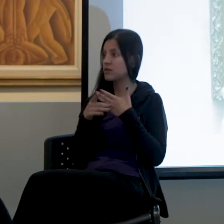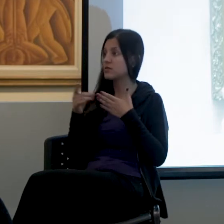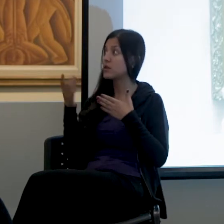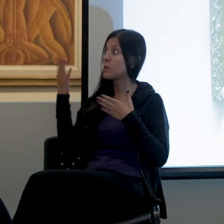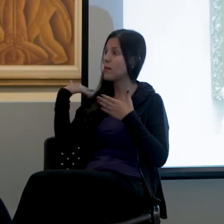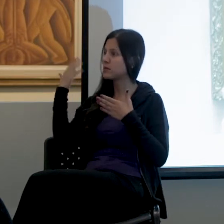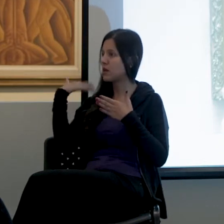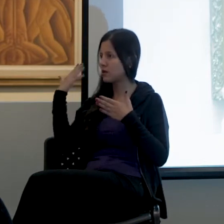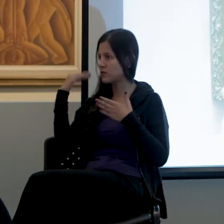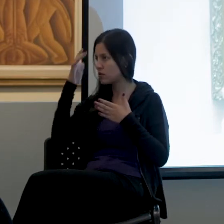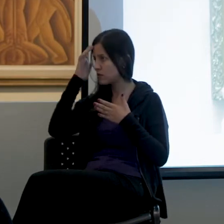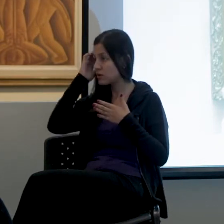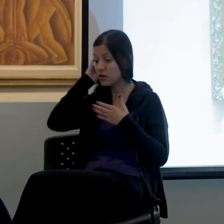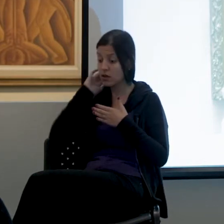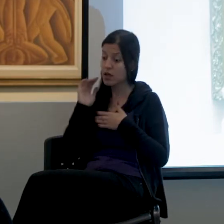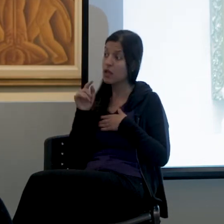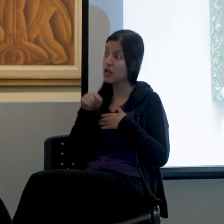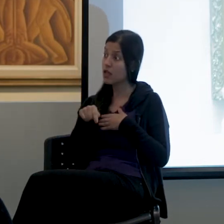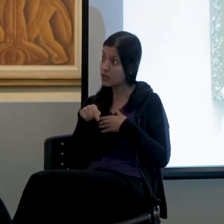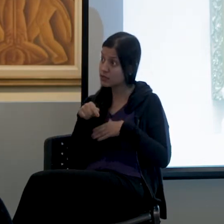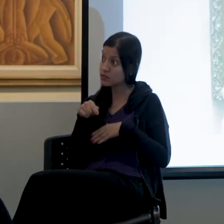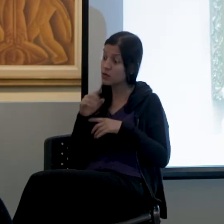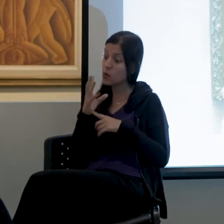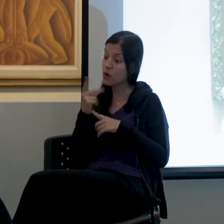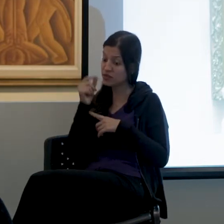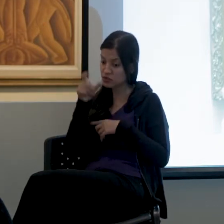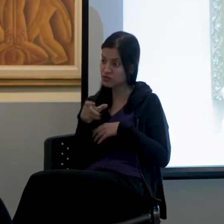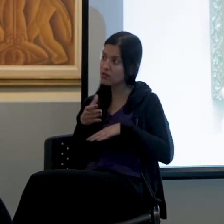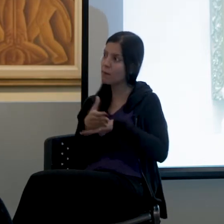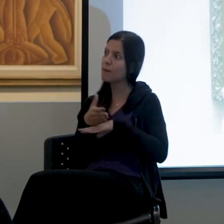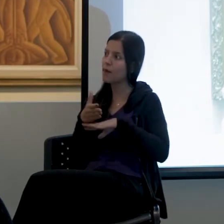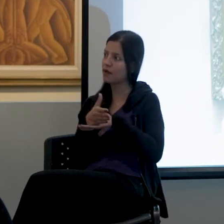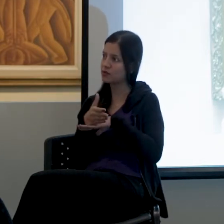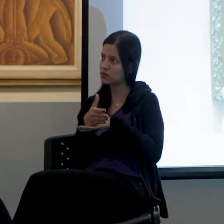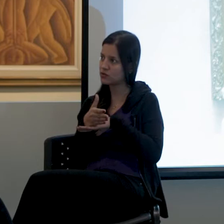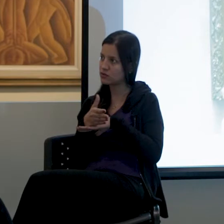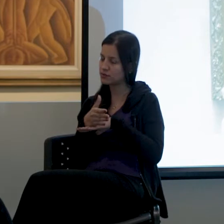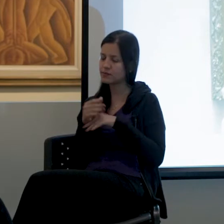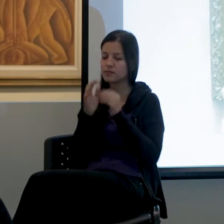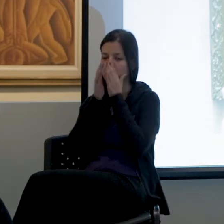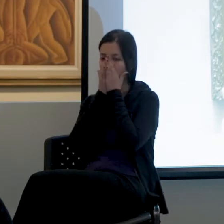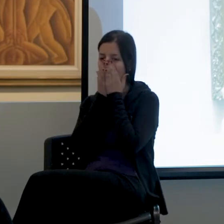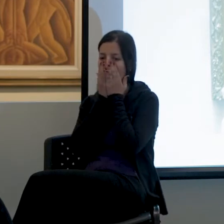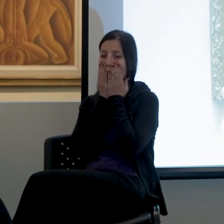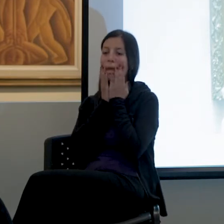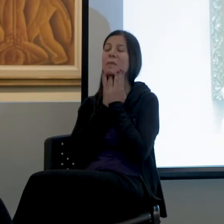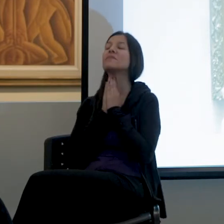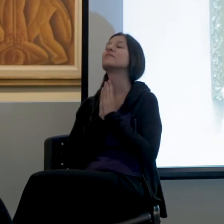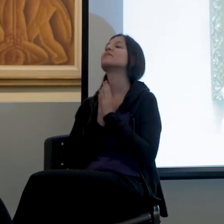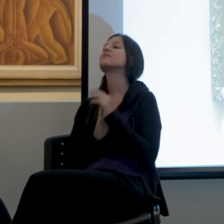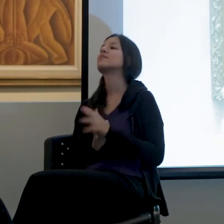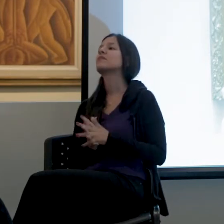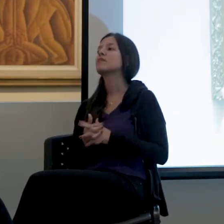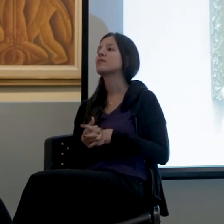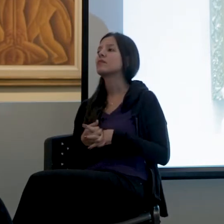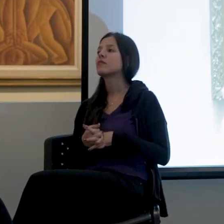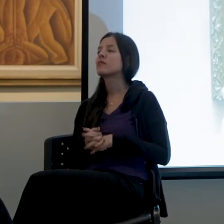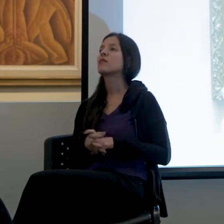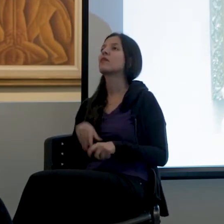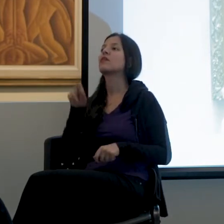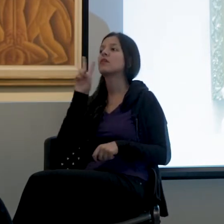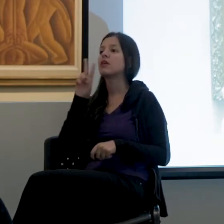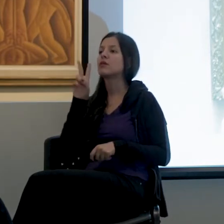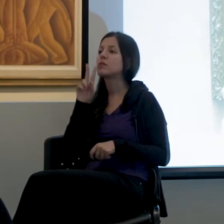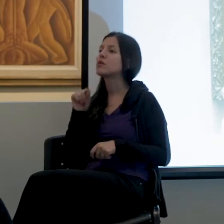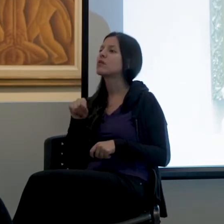artista é parte. Porque, como a gente já disse, eu já mostrei aqui rapidamente essa aula passada, lembra um quadro do Van Gogh,